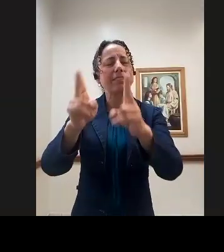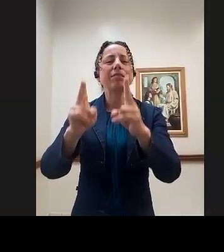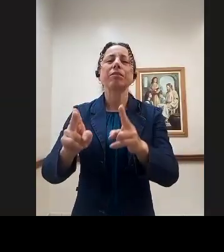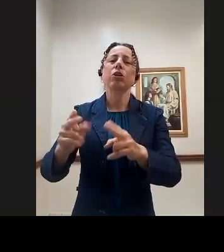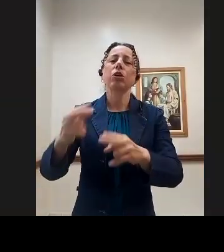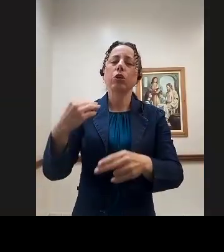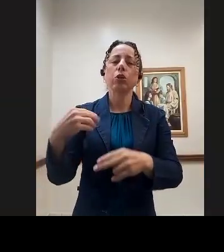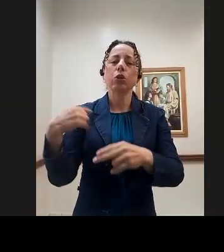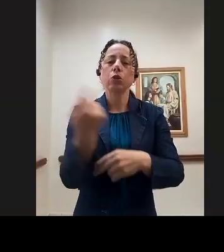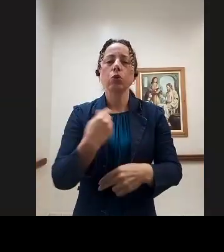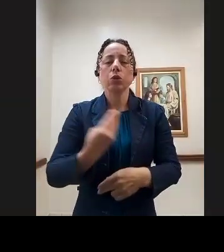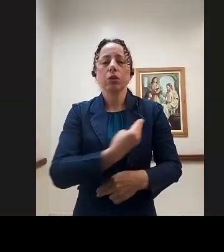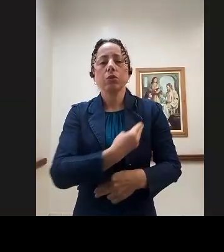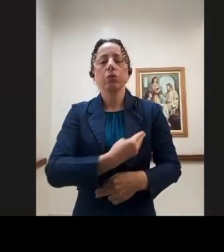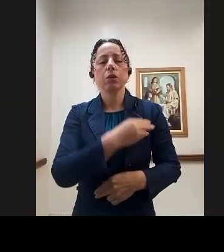Jesus Cristo. Amém.